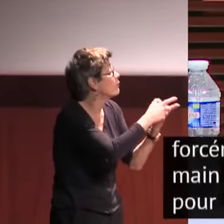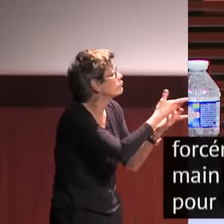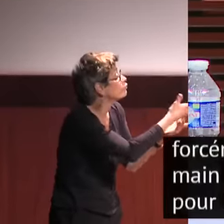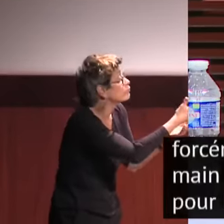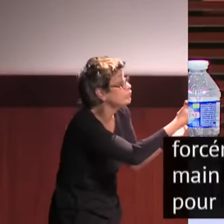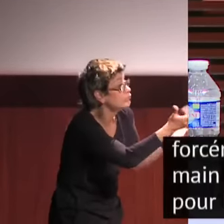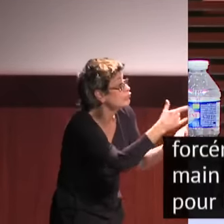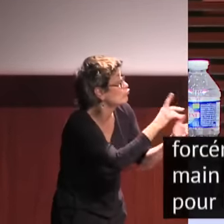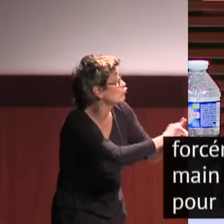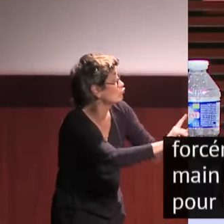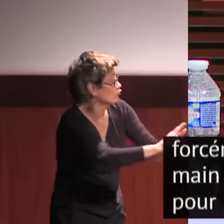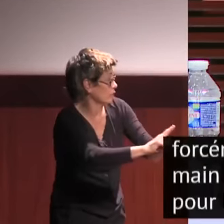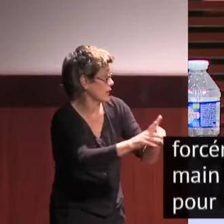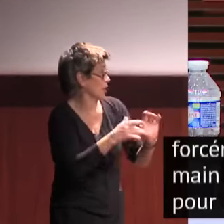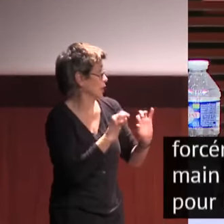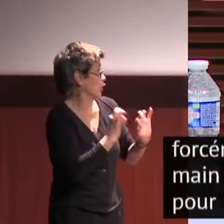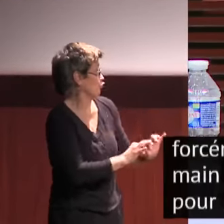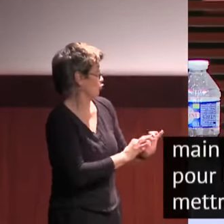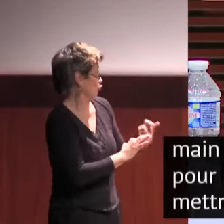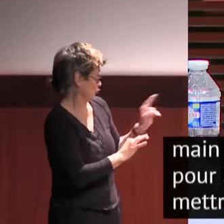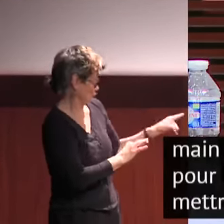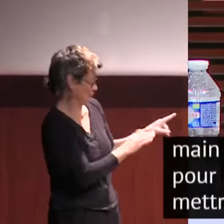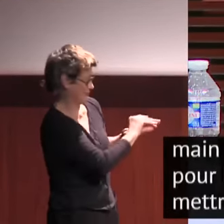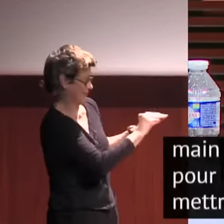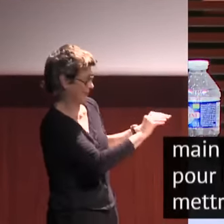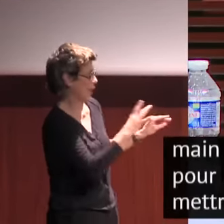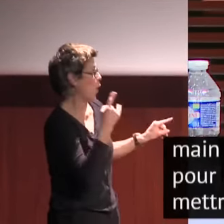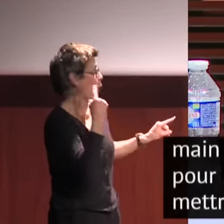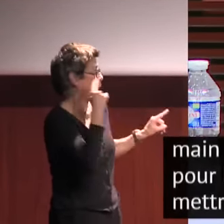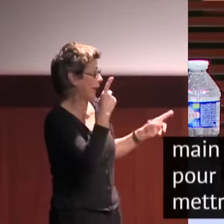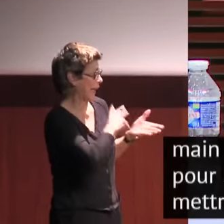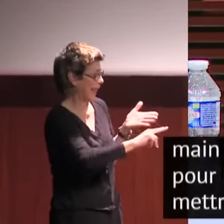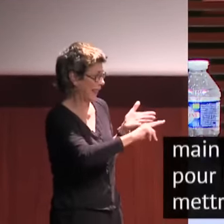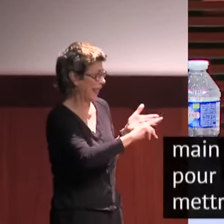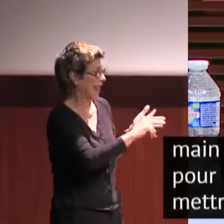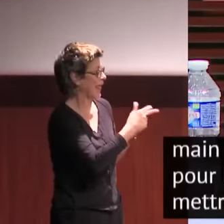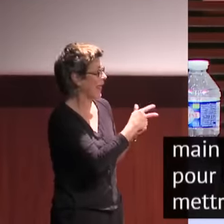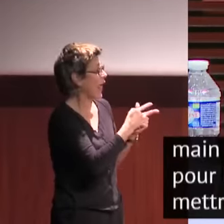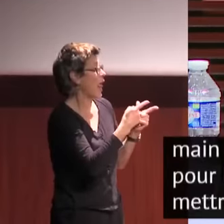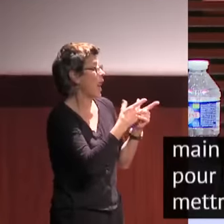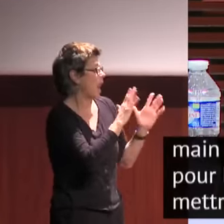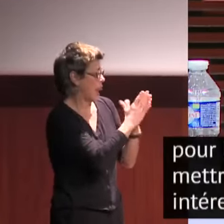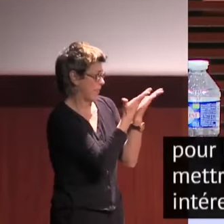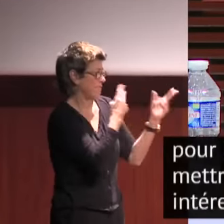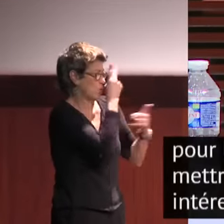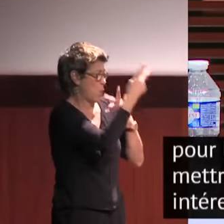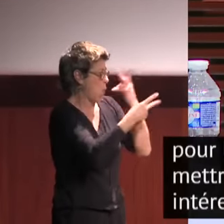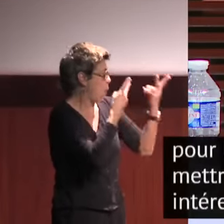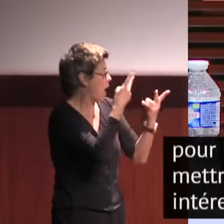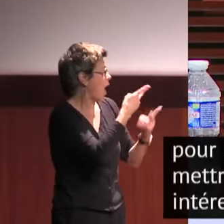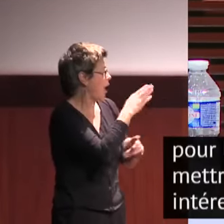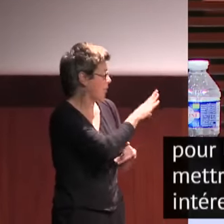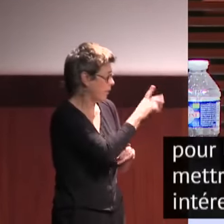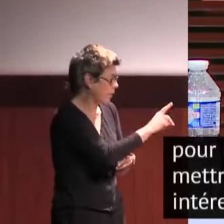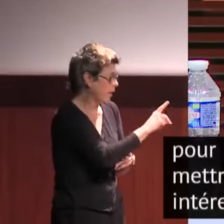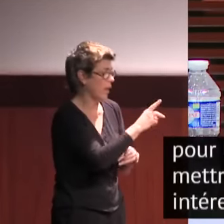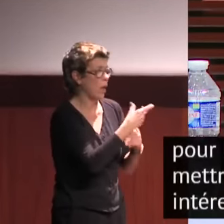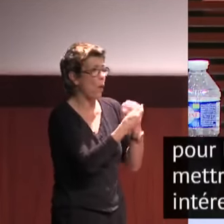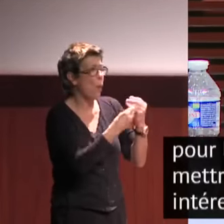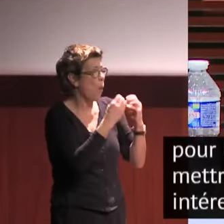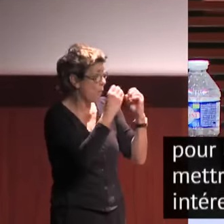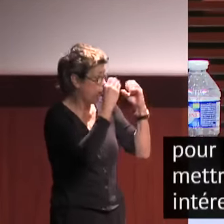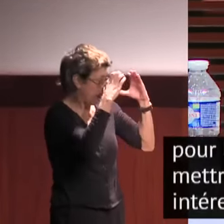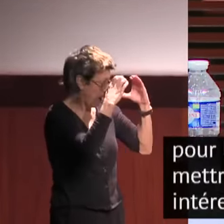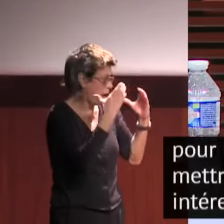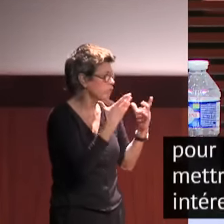intéresser. Et c'est là où je rejoins donc la librairie Louis Lire sur les livres visuels qu'on peut avoir, comme les bandes dessinées ou les mangas, qui